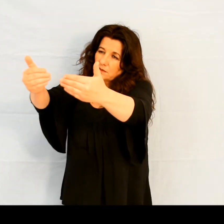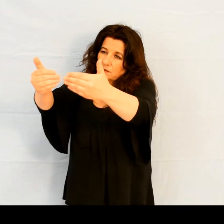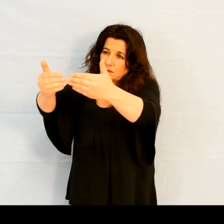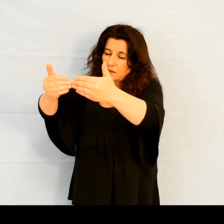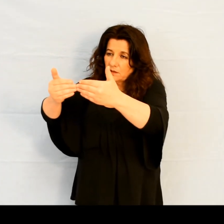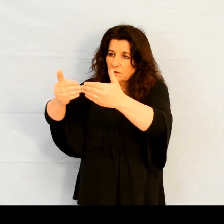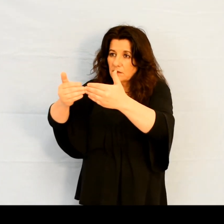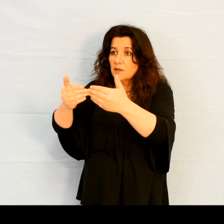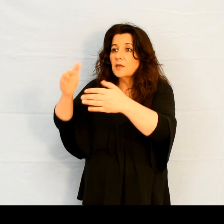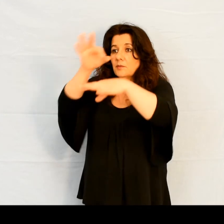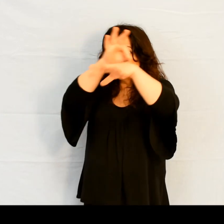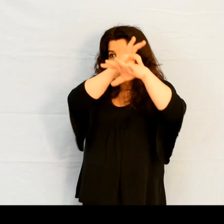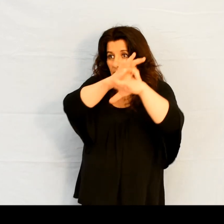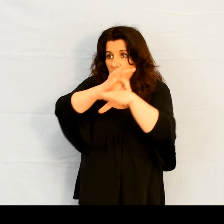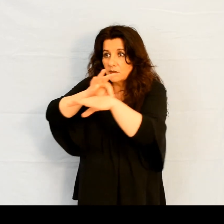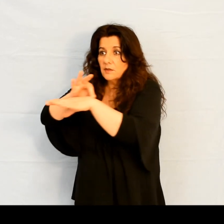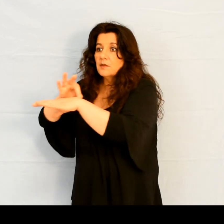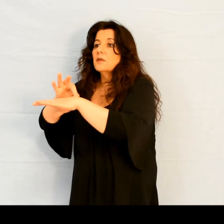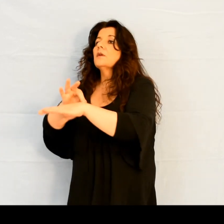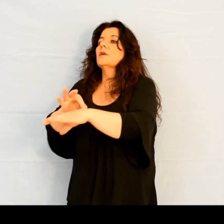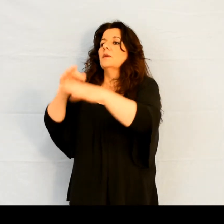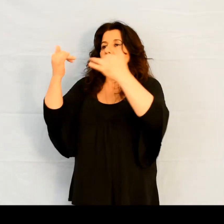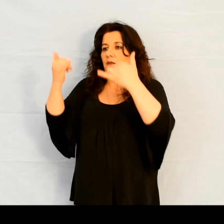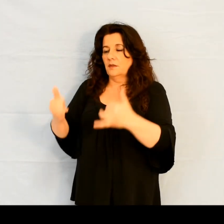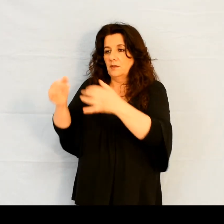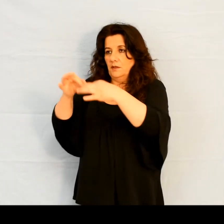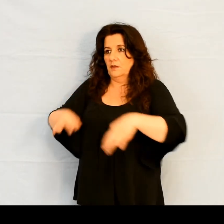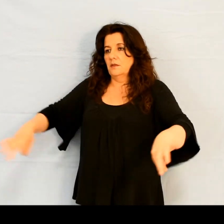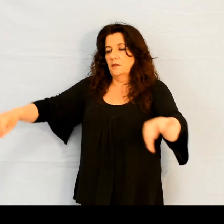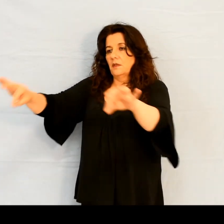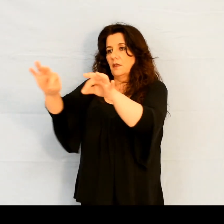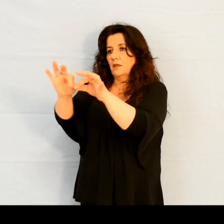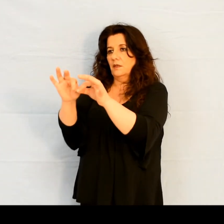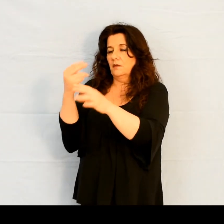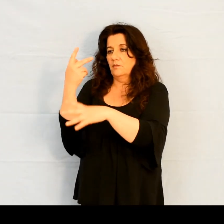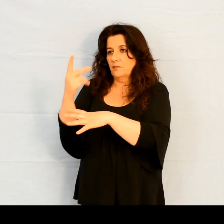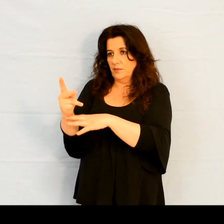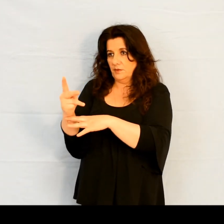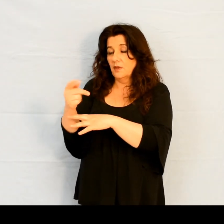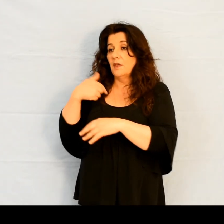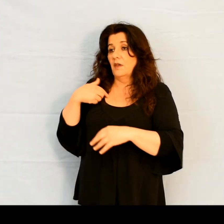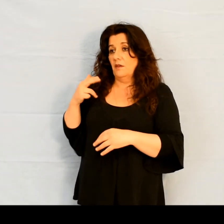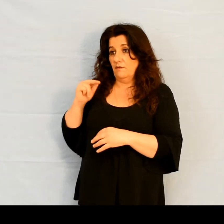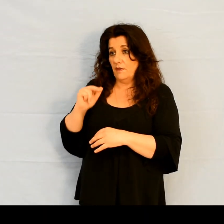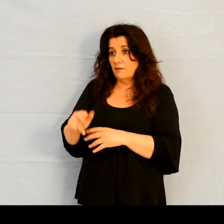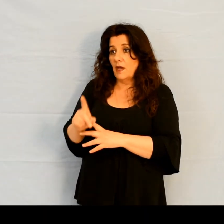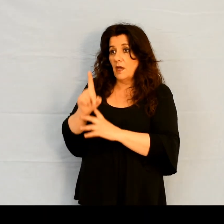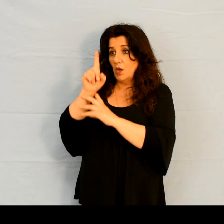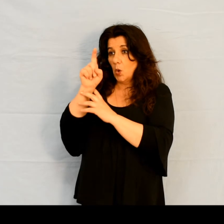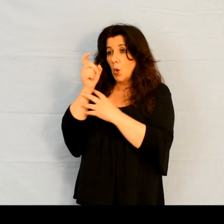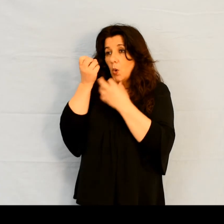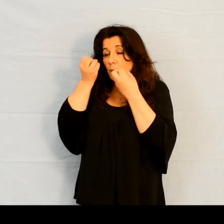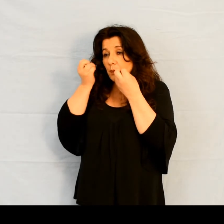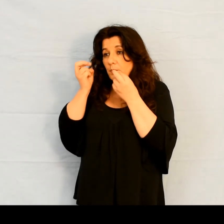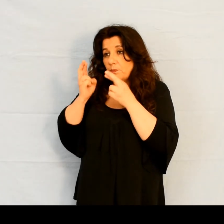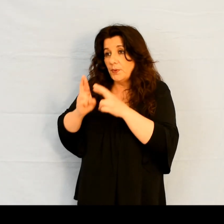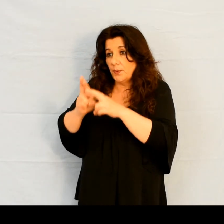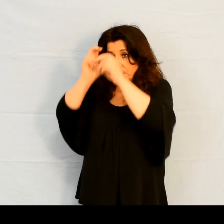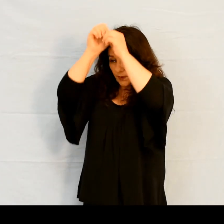conduirai dans votre terre. Je répandrai sur vous une eau pure, et vous serez purifiés. De